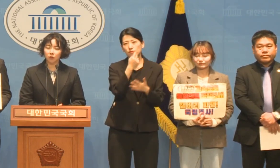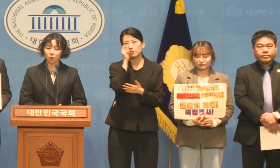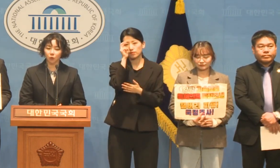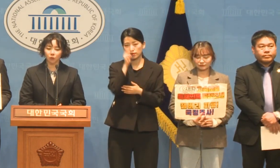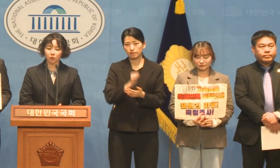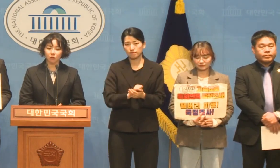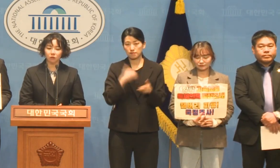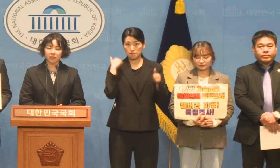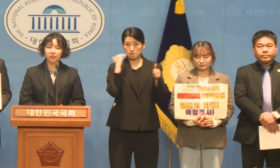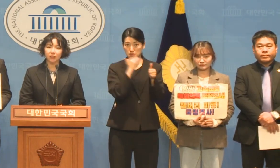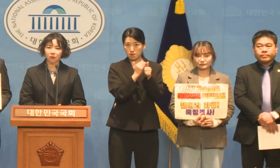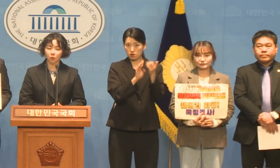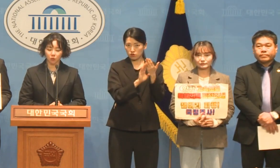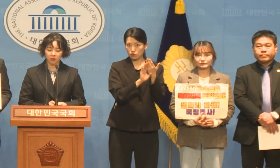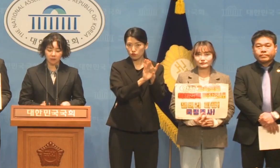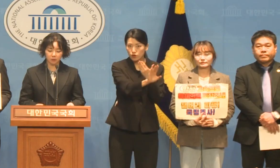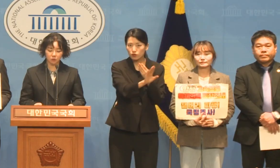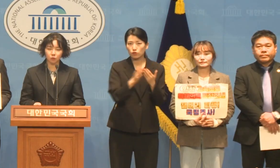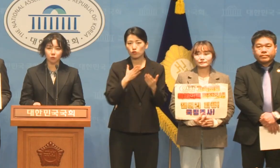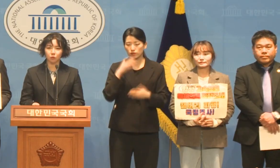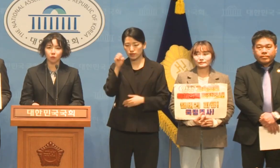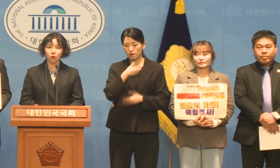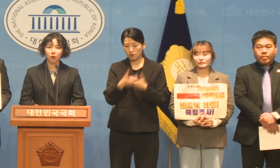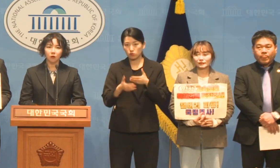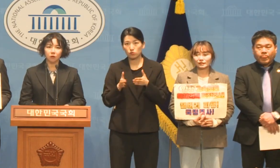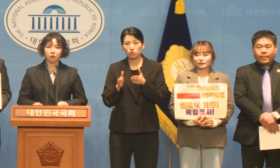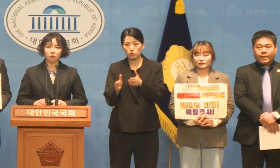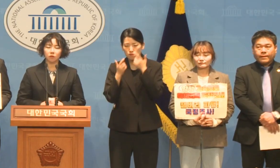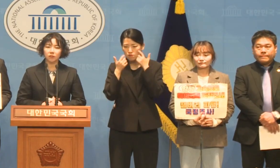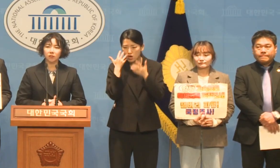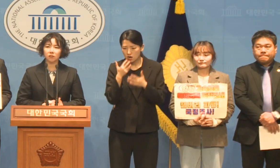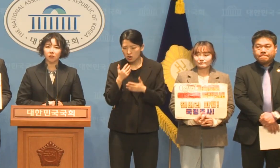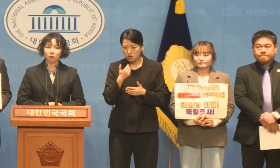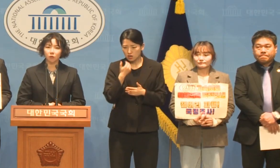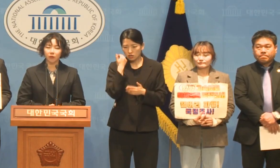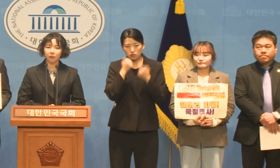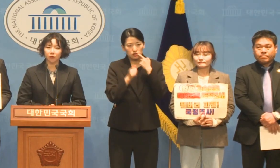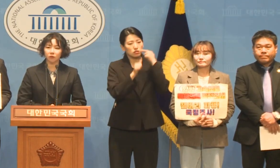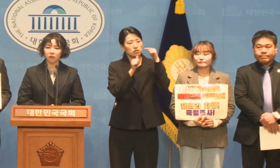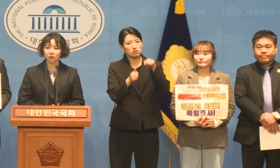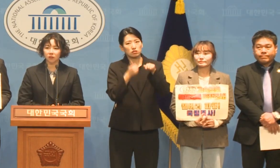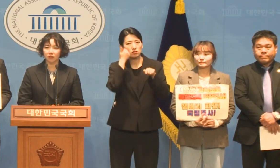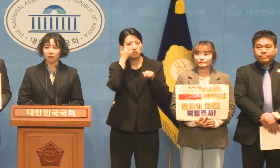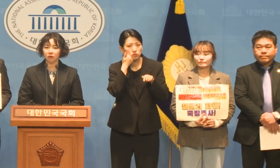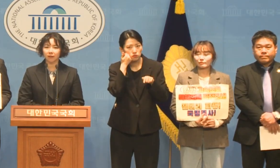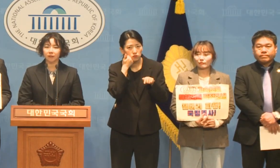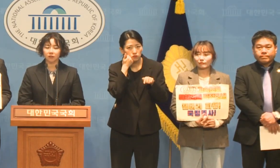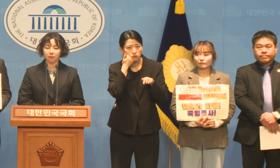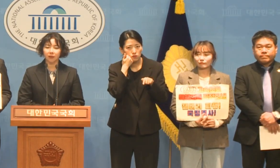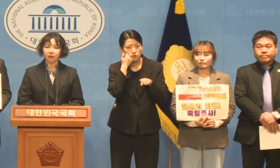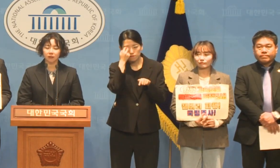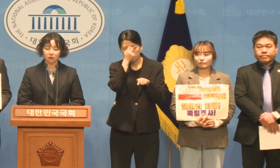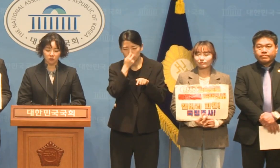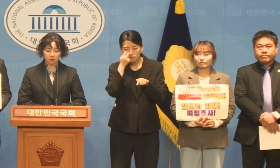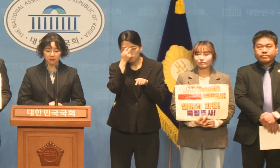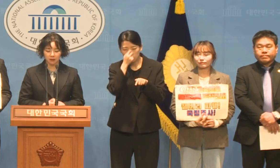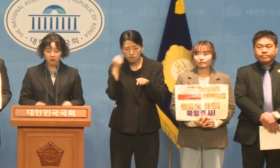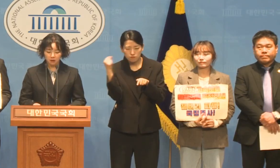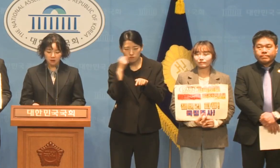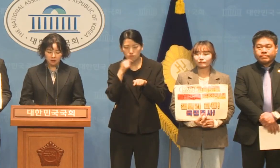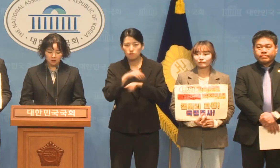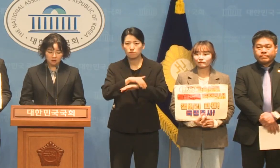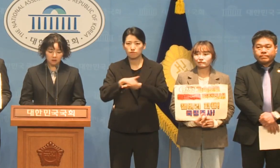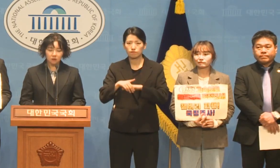파면 후에도 잊지 않고 이 양평고속도로 어떻게 누가 지시하고 왜 변경되는지에 대해서 낱낱이 밝힐